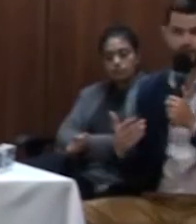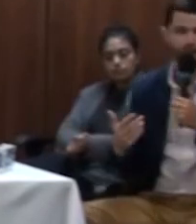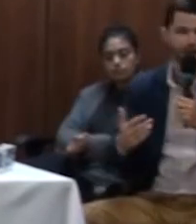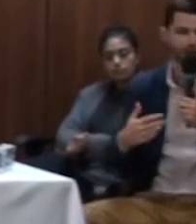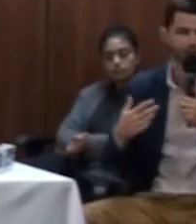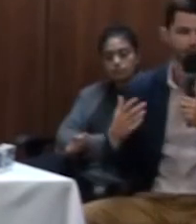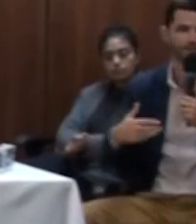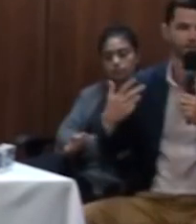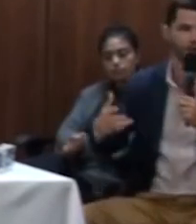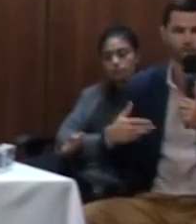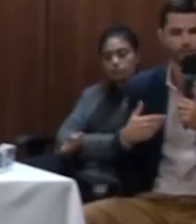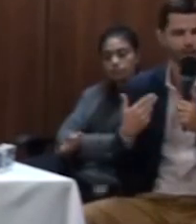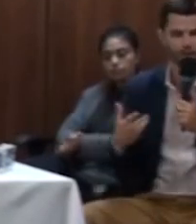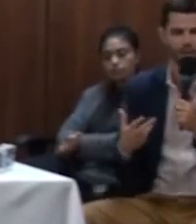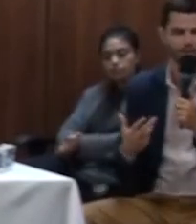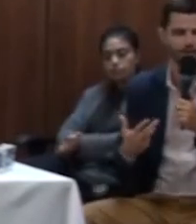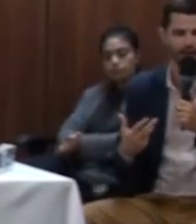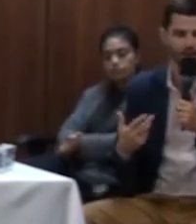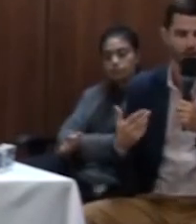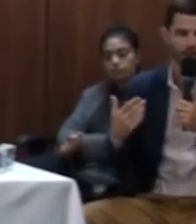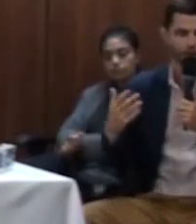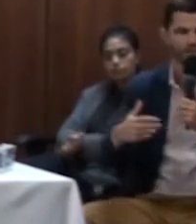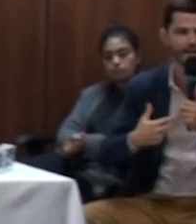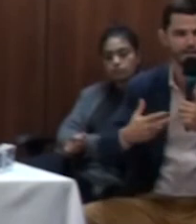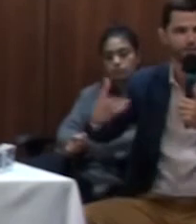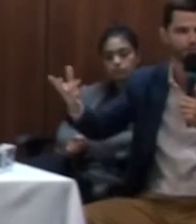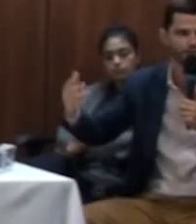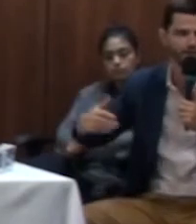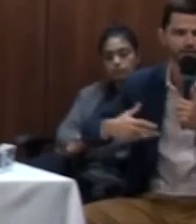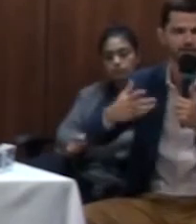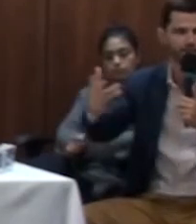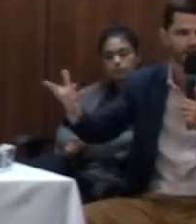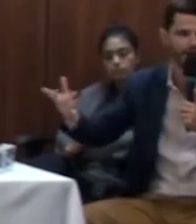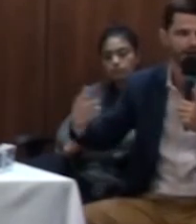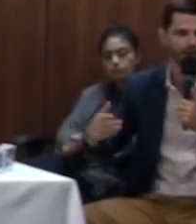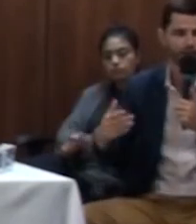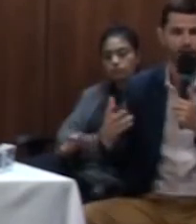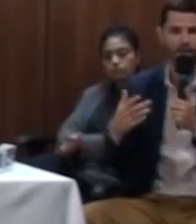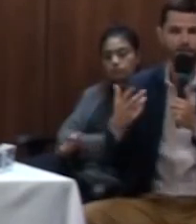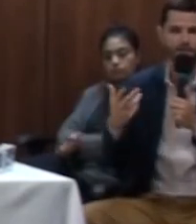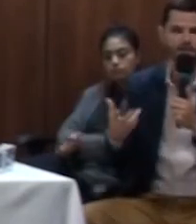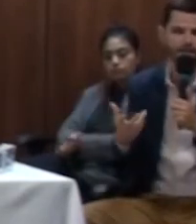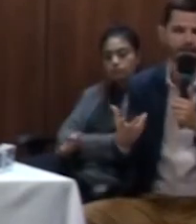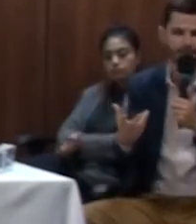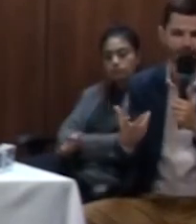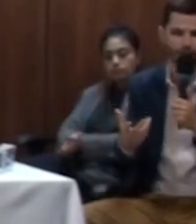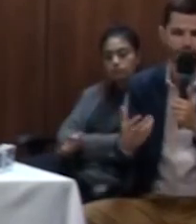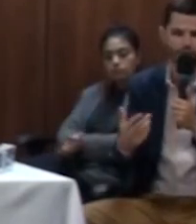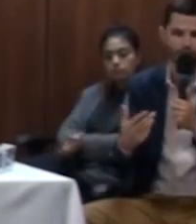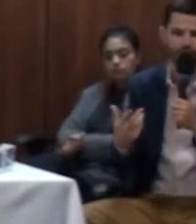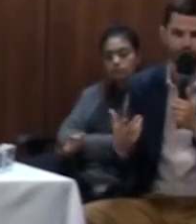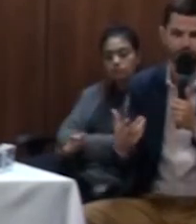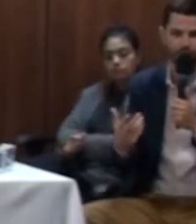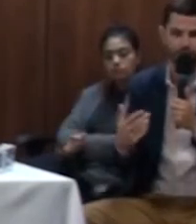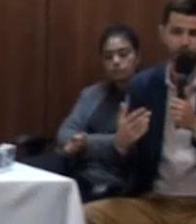né? Que por si só, por uma lógica de mercado, consegue se difundir, se disseminar, né? Não existe esse interesse